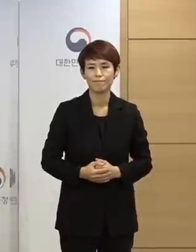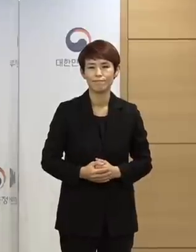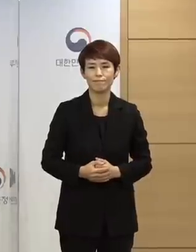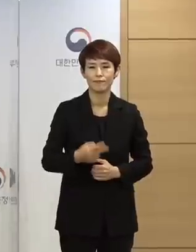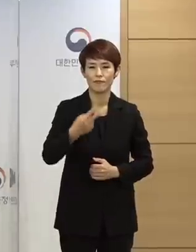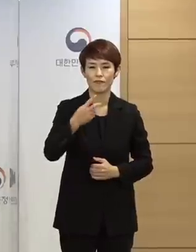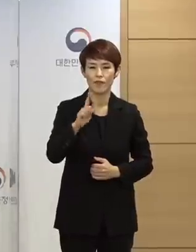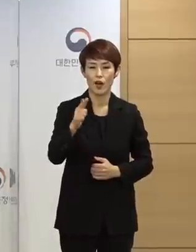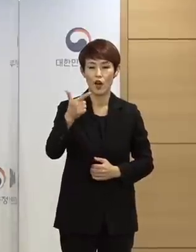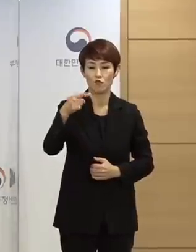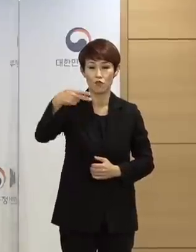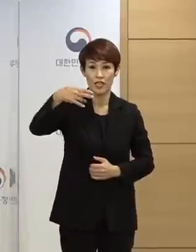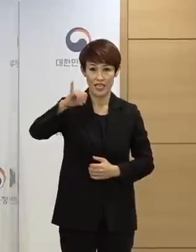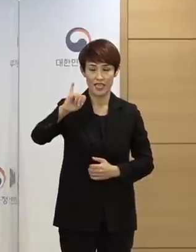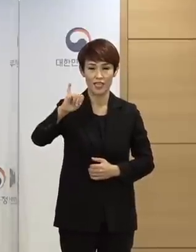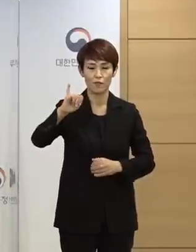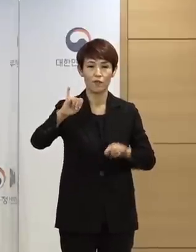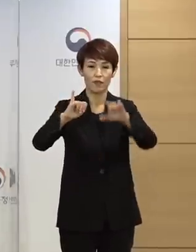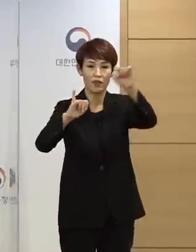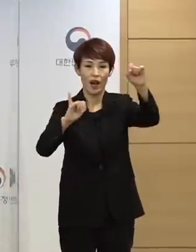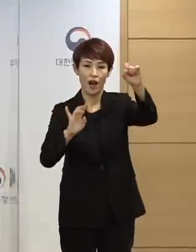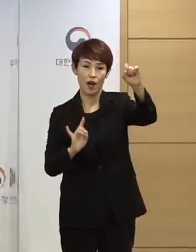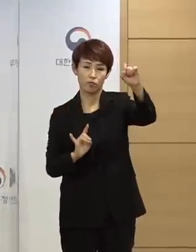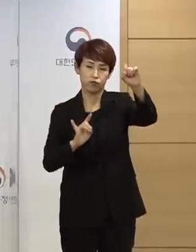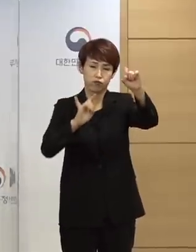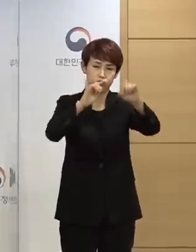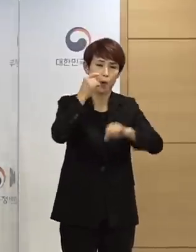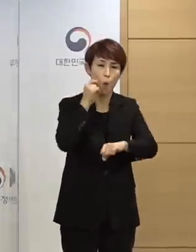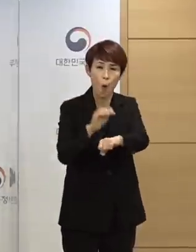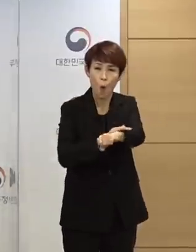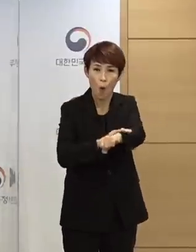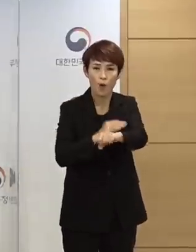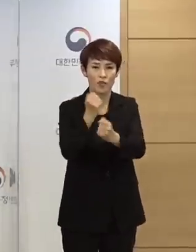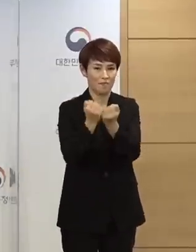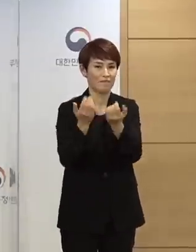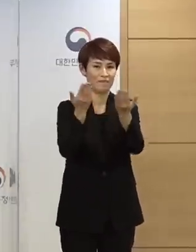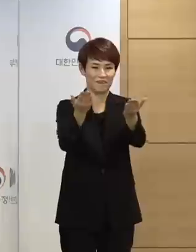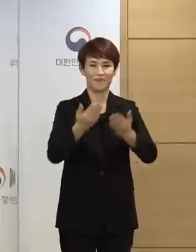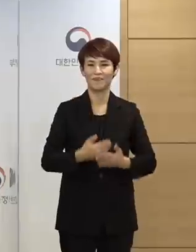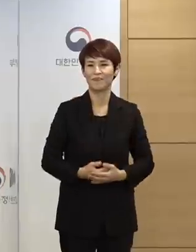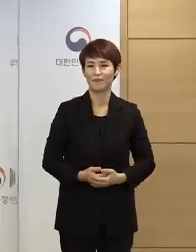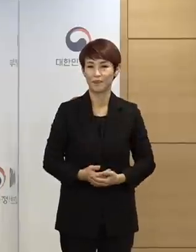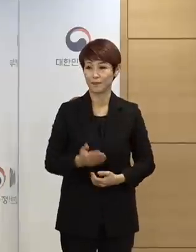다누리의 임무궤도 안착까지의 경과를 중심으로 말씀드리도록 하겠습니다.